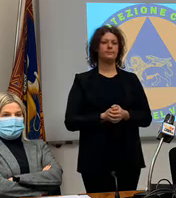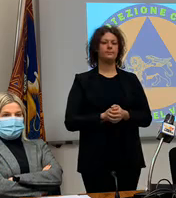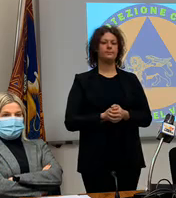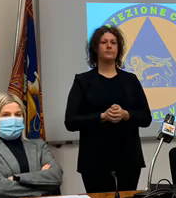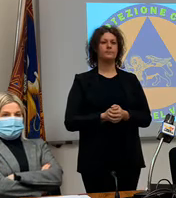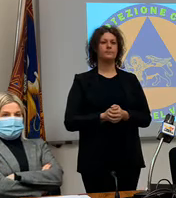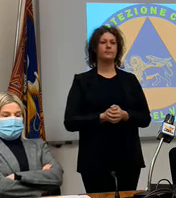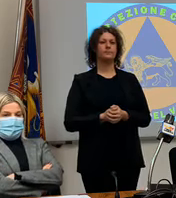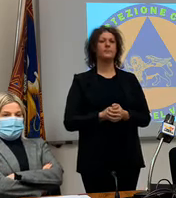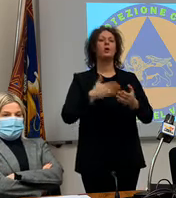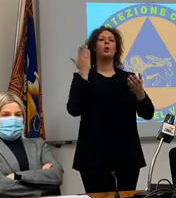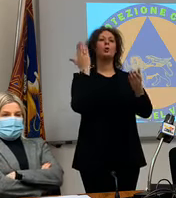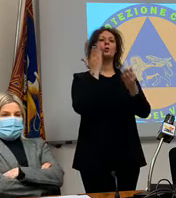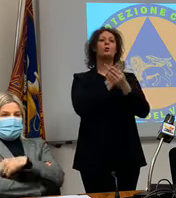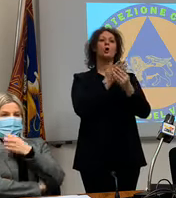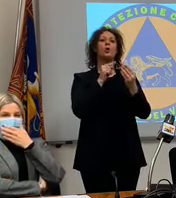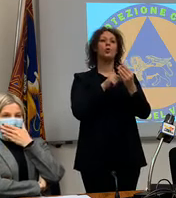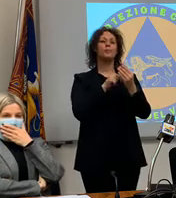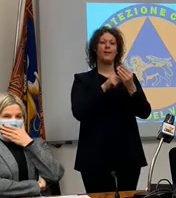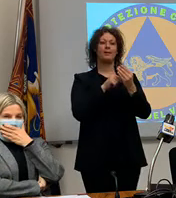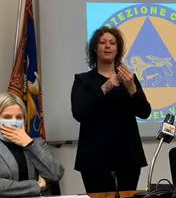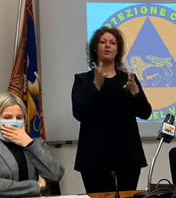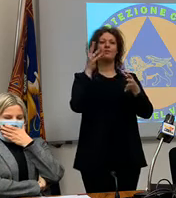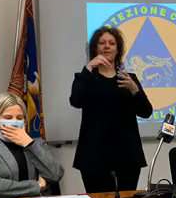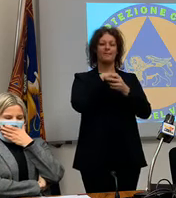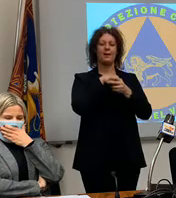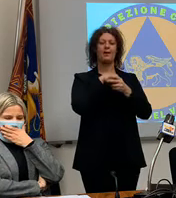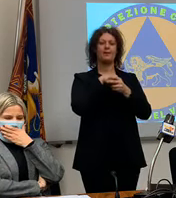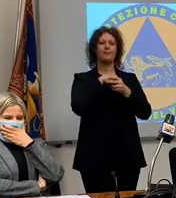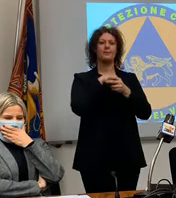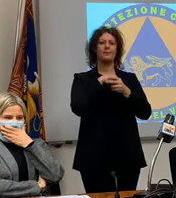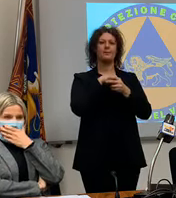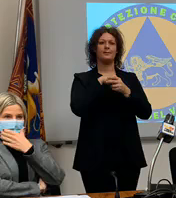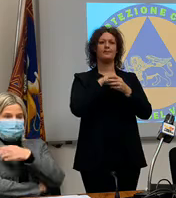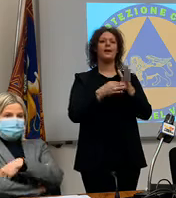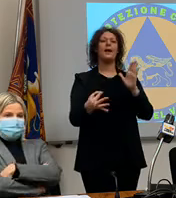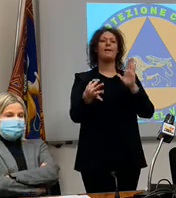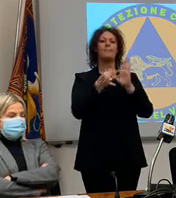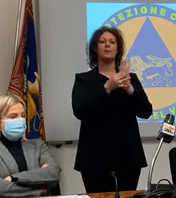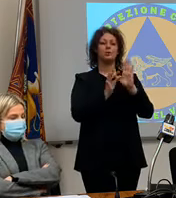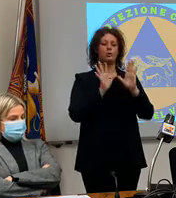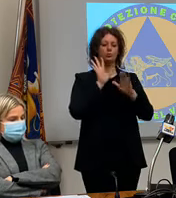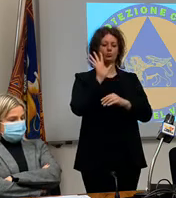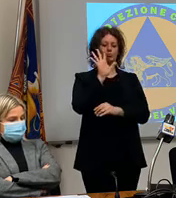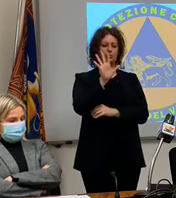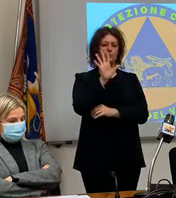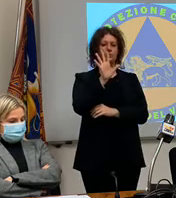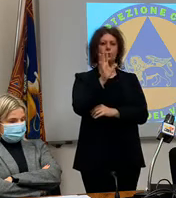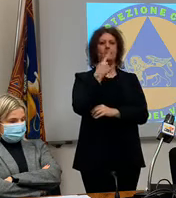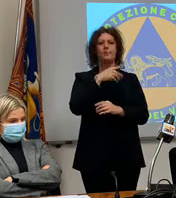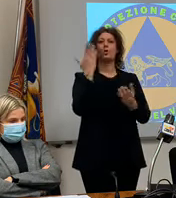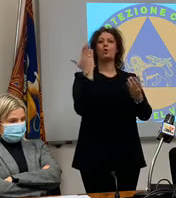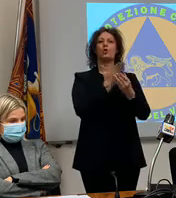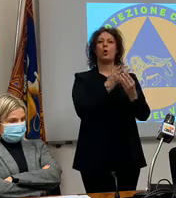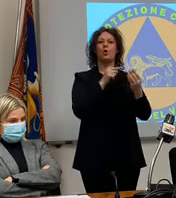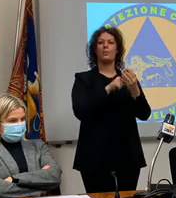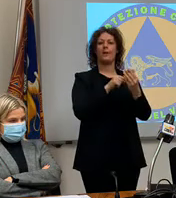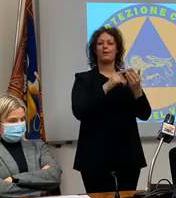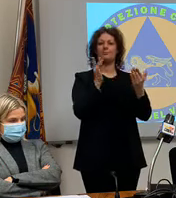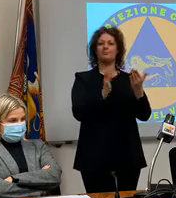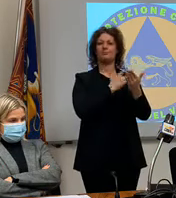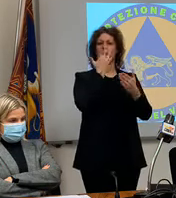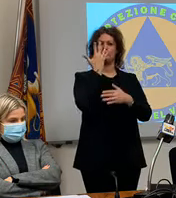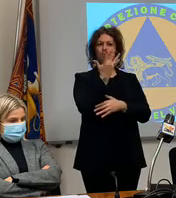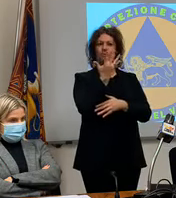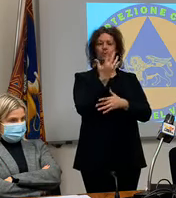costituisce il capitolo 5 di questo diciamo eh di questo documento che poi è arrivato